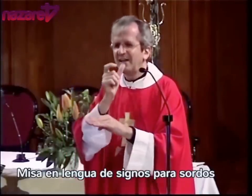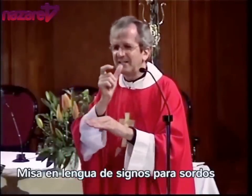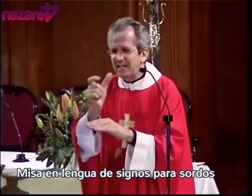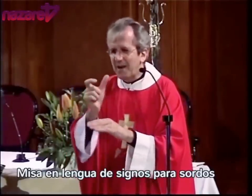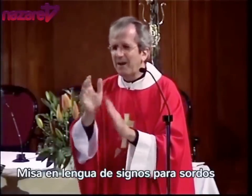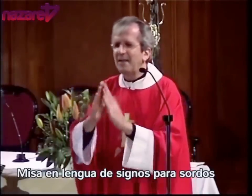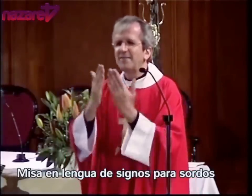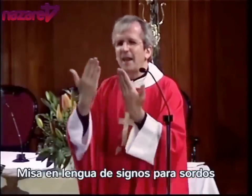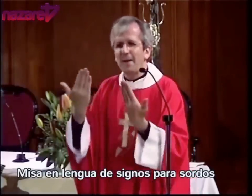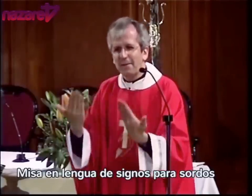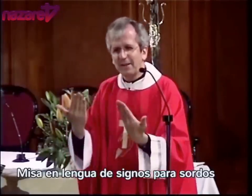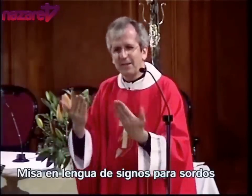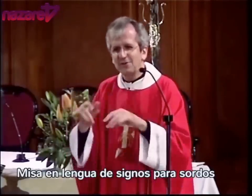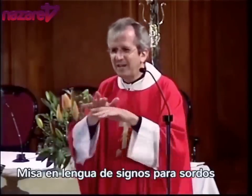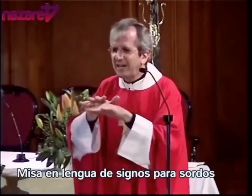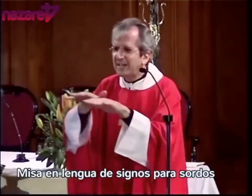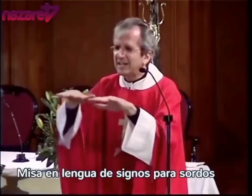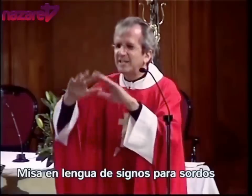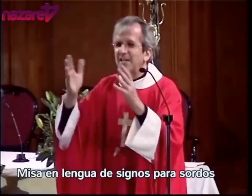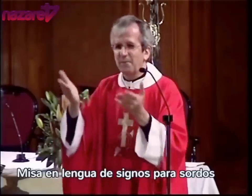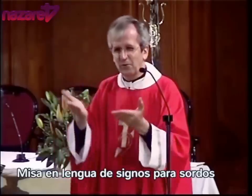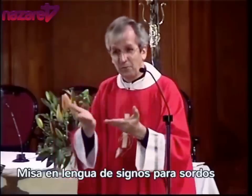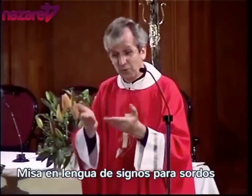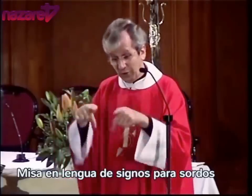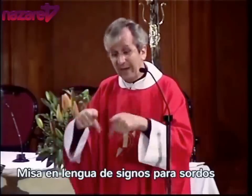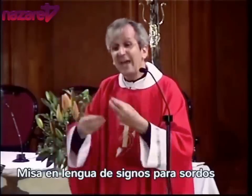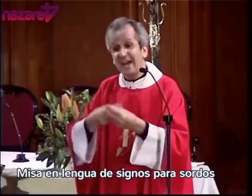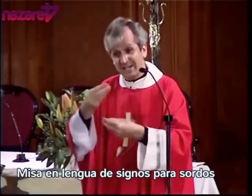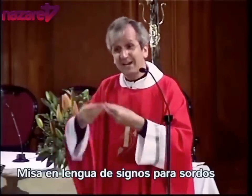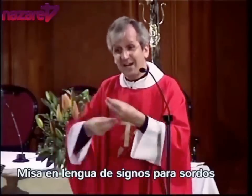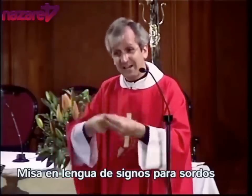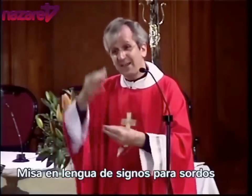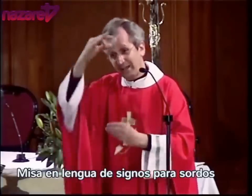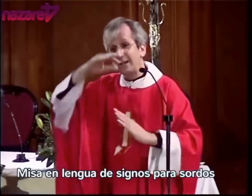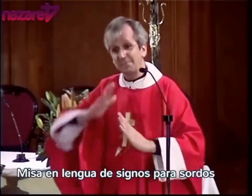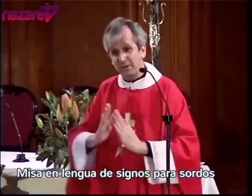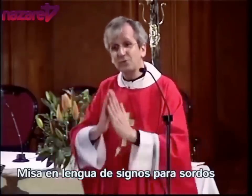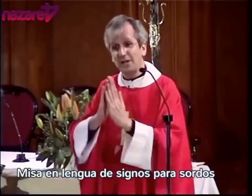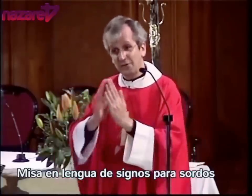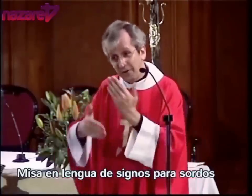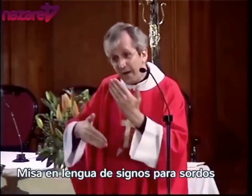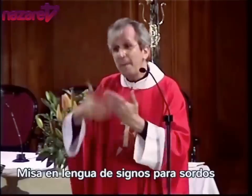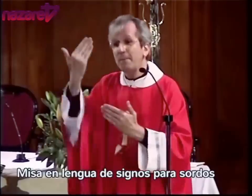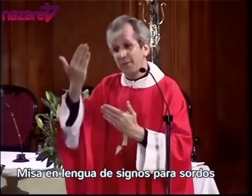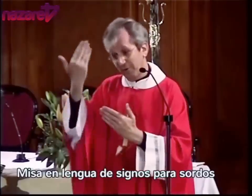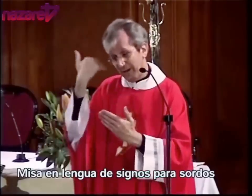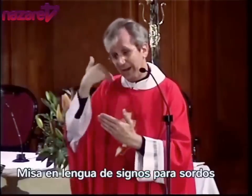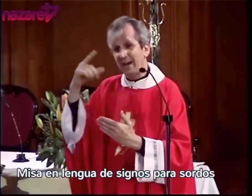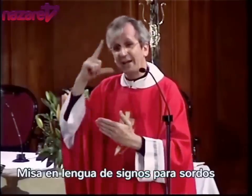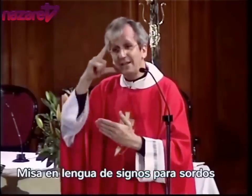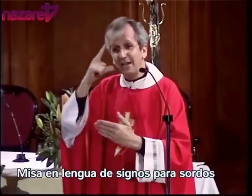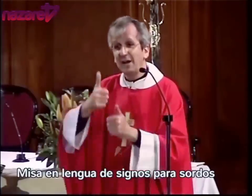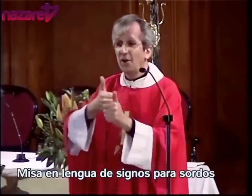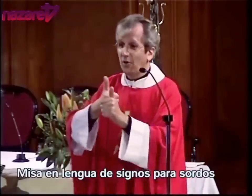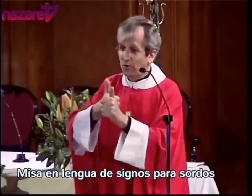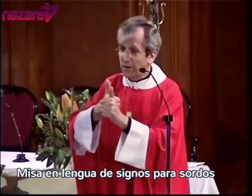enseña, se habla de la palabra de Dios y se extiende por todo el mundo esa realidad que el Espíritu Santo empezó en